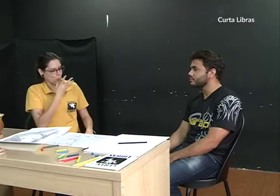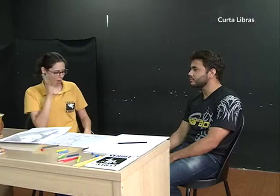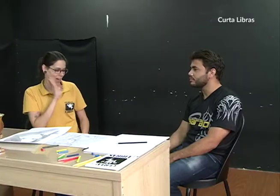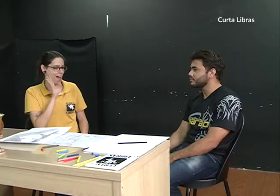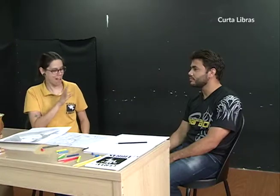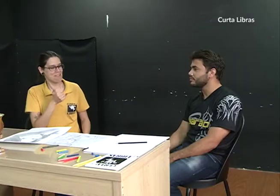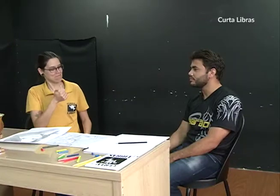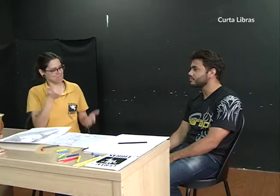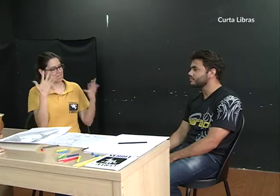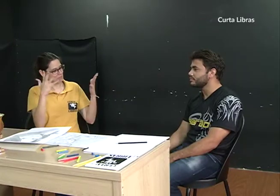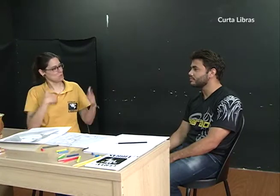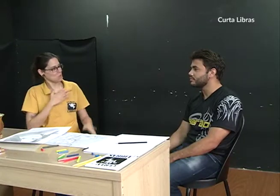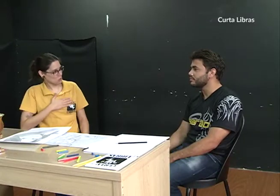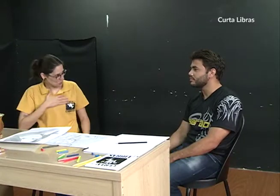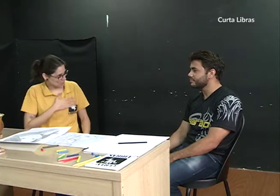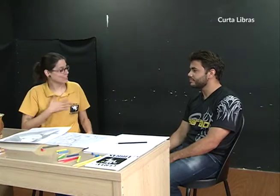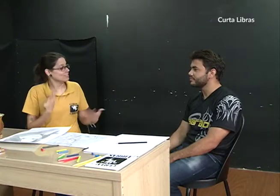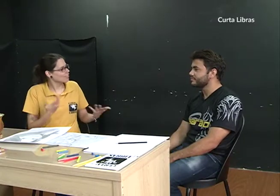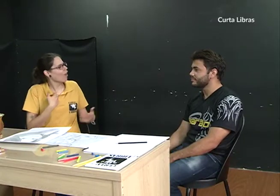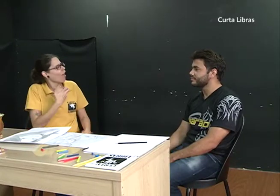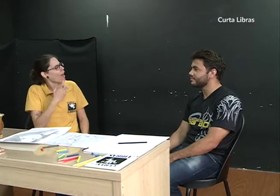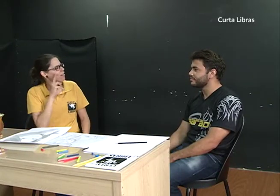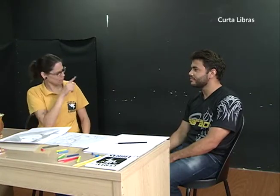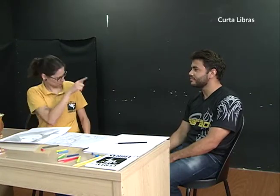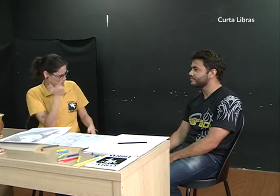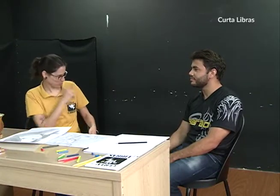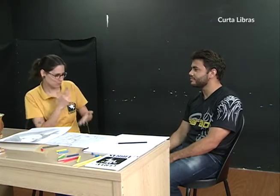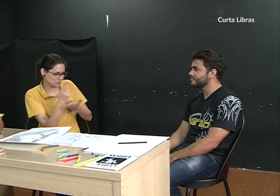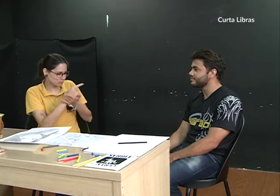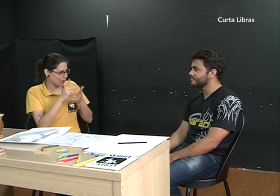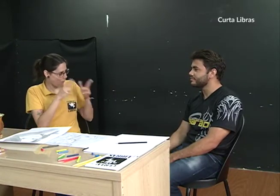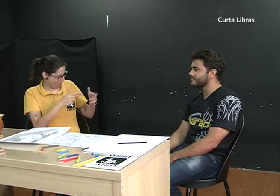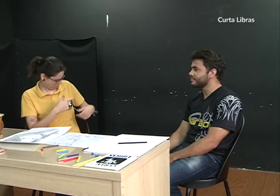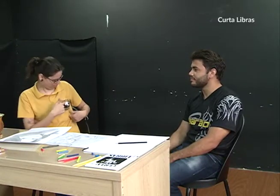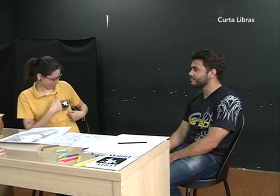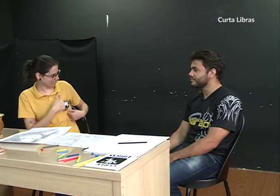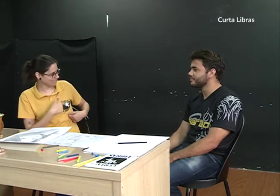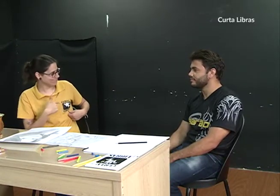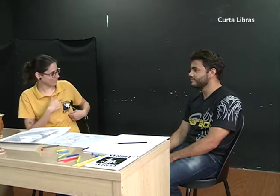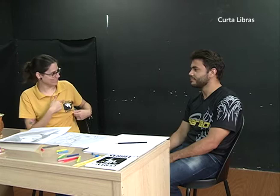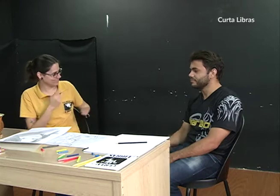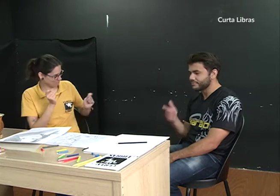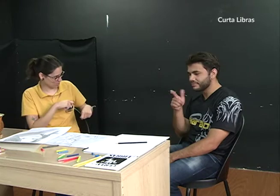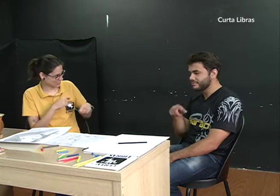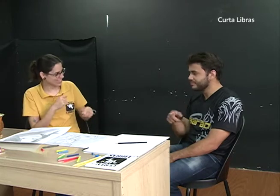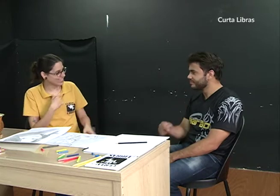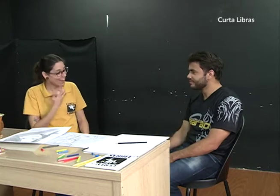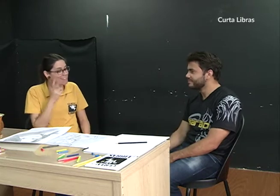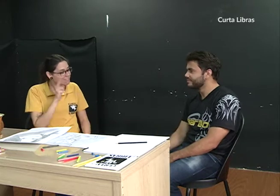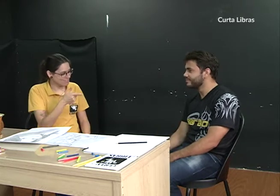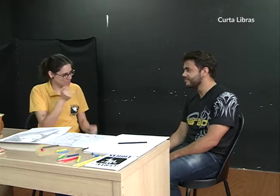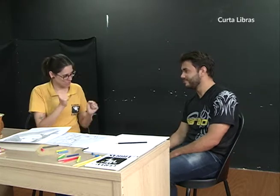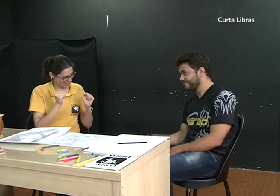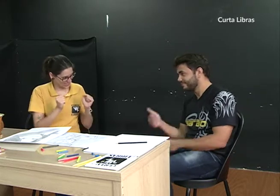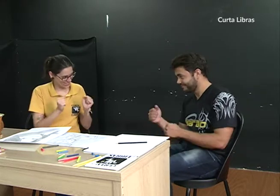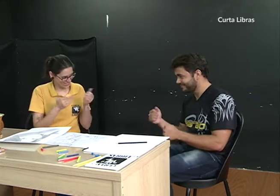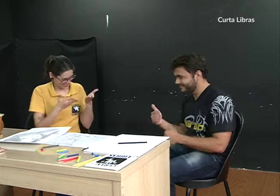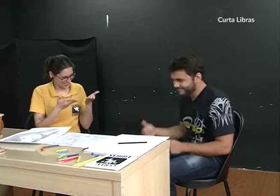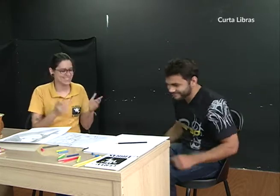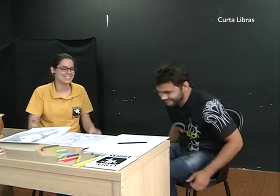Legal, parabéns! Agora, eu gostaria de ver você desenhando. Você consegue fazer um desenho com a logomarca do Curta Libras?